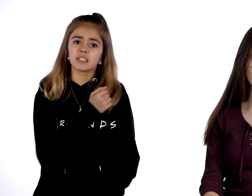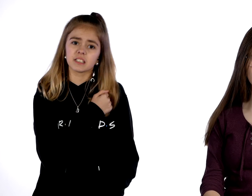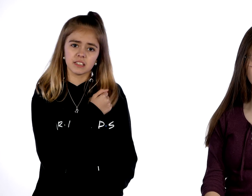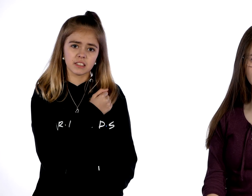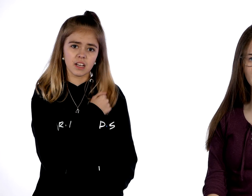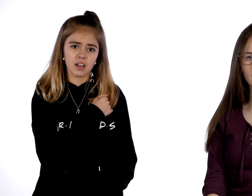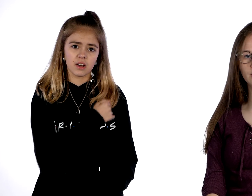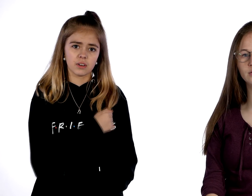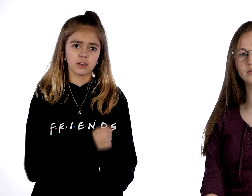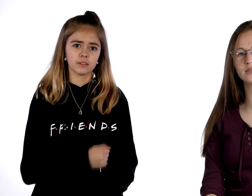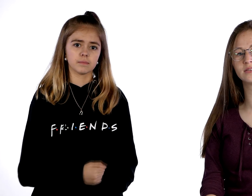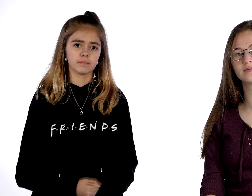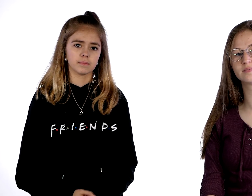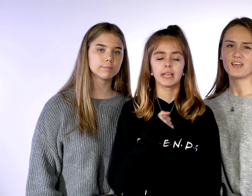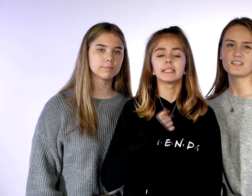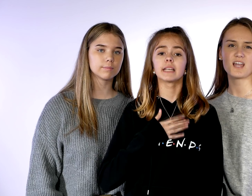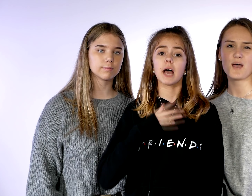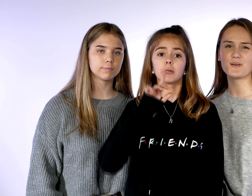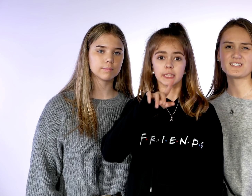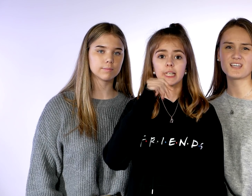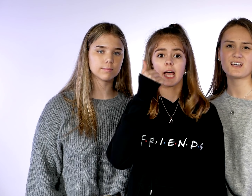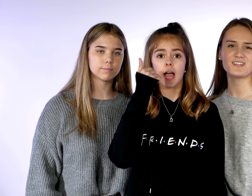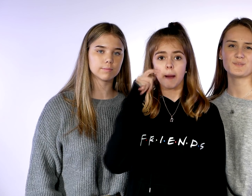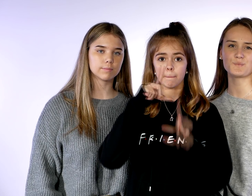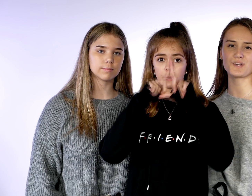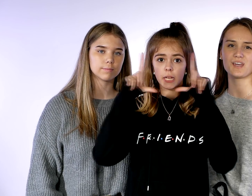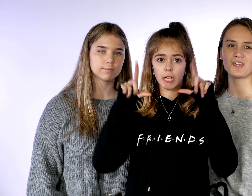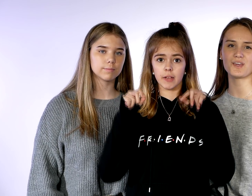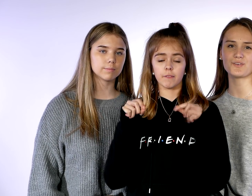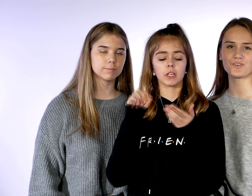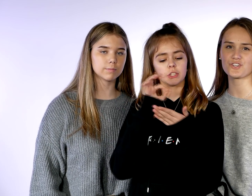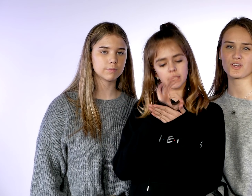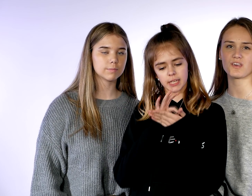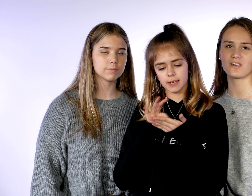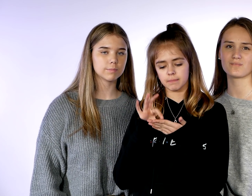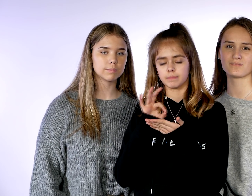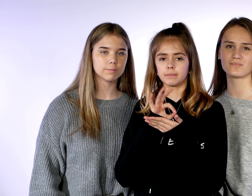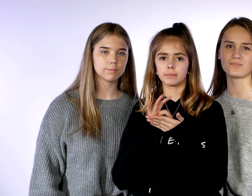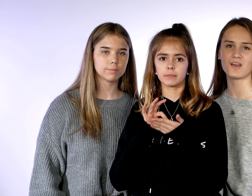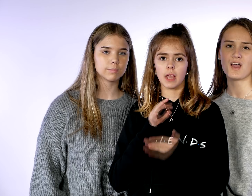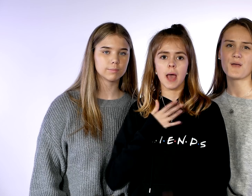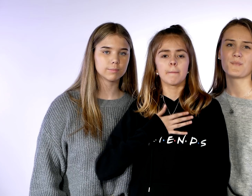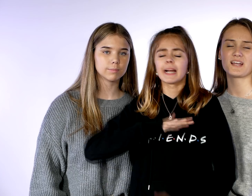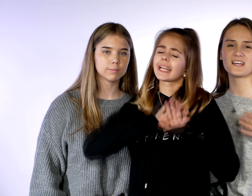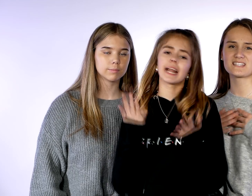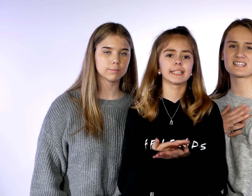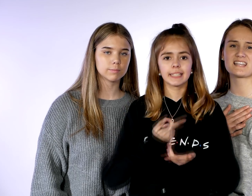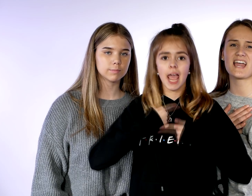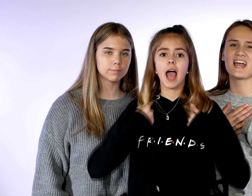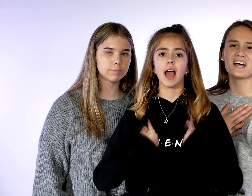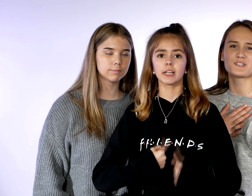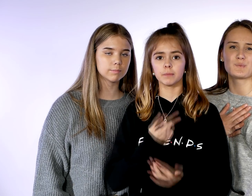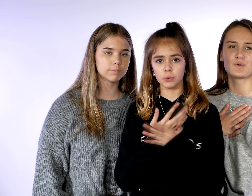nicht getraut. Ich habe dir einen Brief geschrieben, mein ganzes